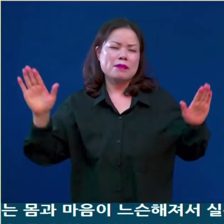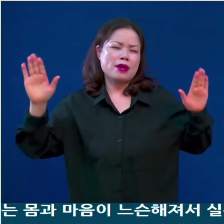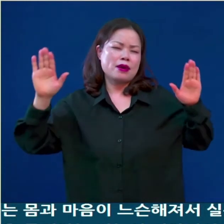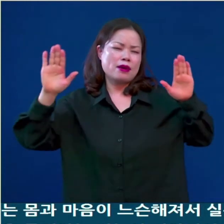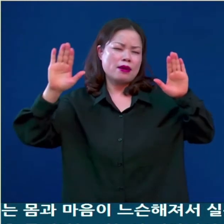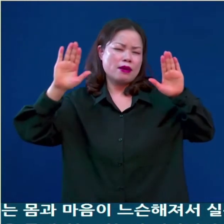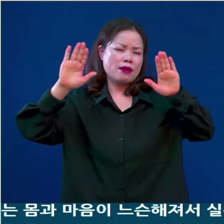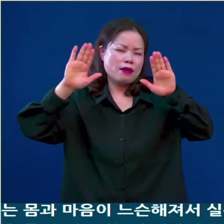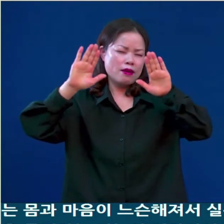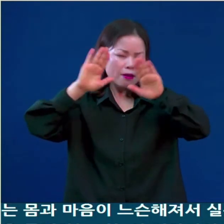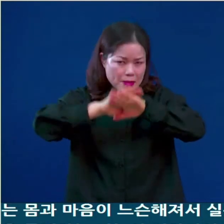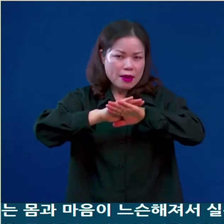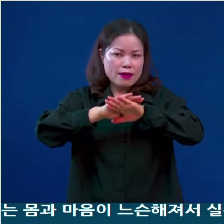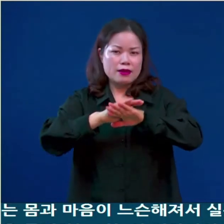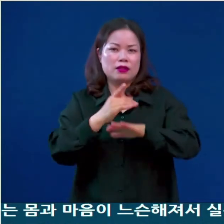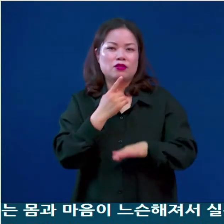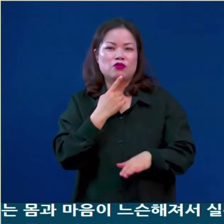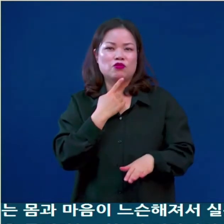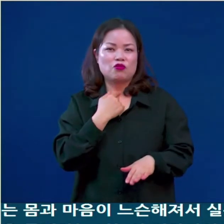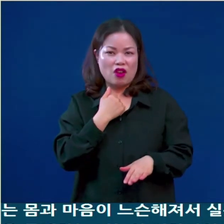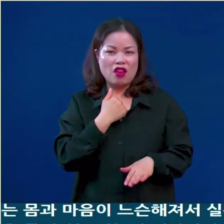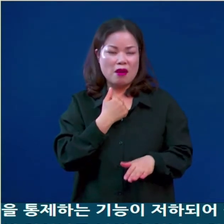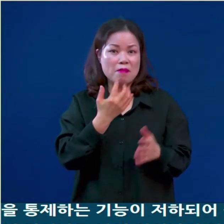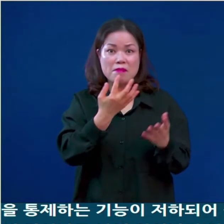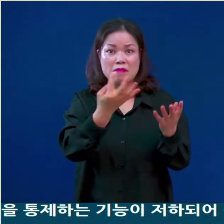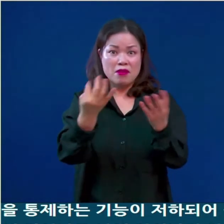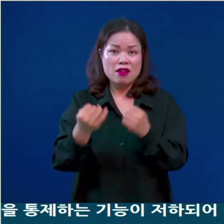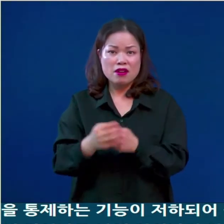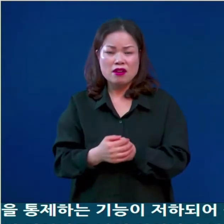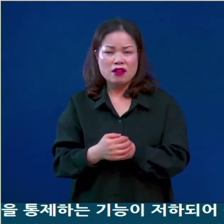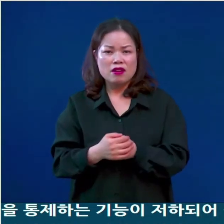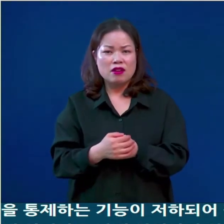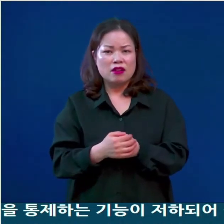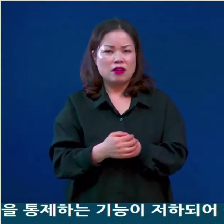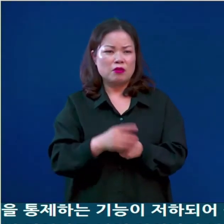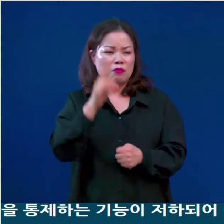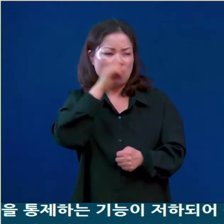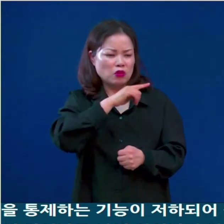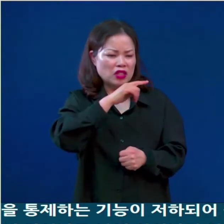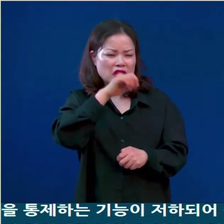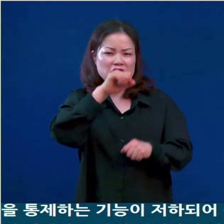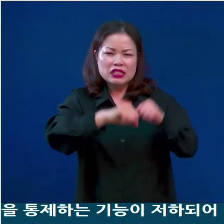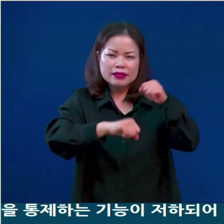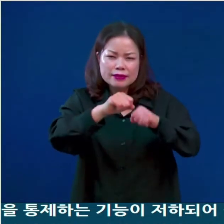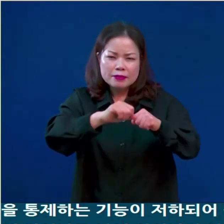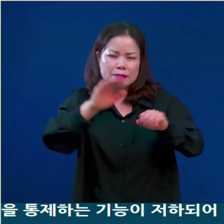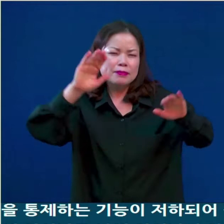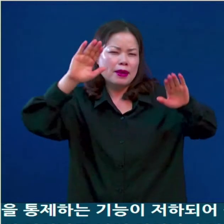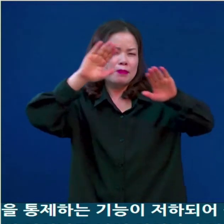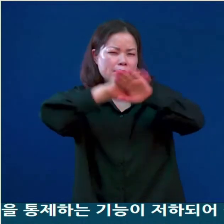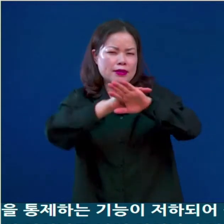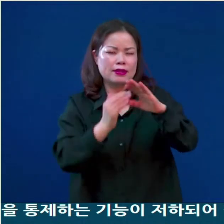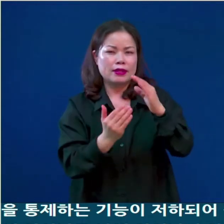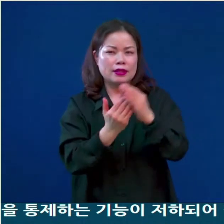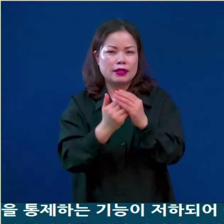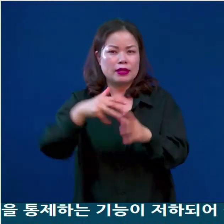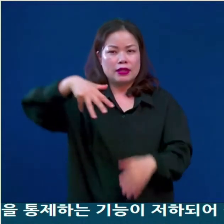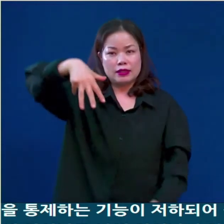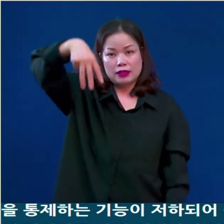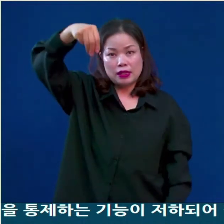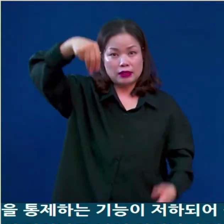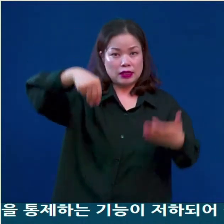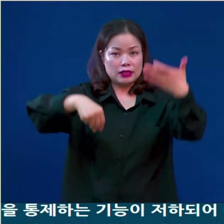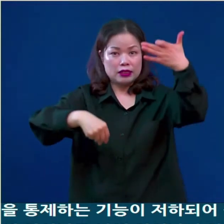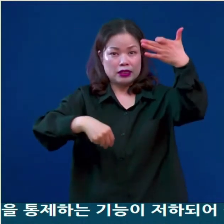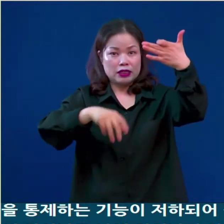짓습니다. 성경에도 보면 못된 일은 주로 밤에 일어납니다. 창세기 19장에